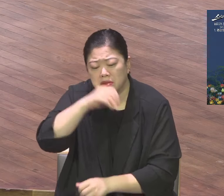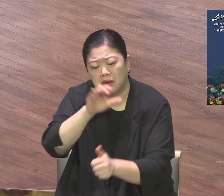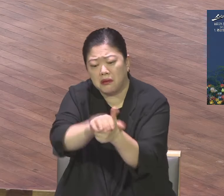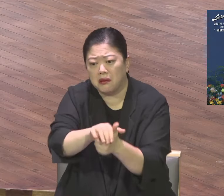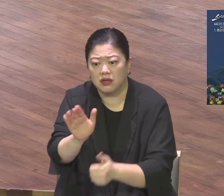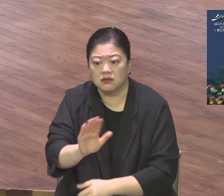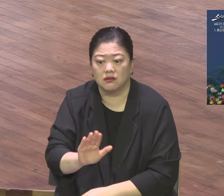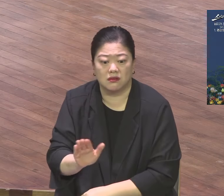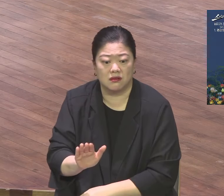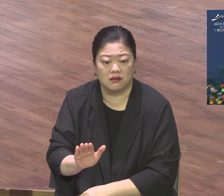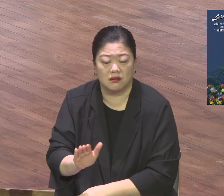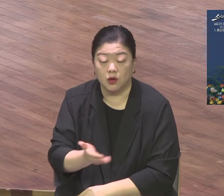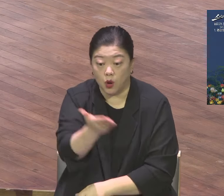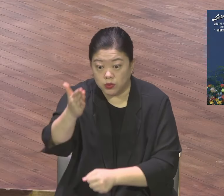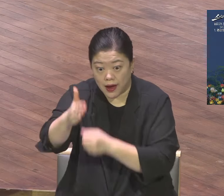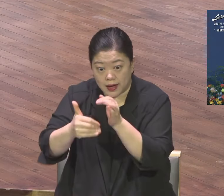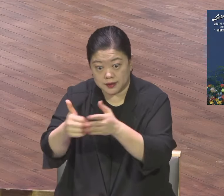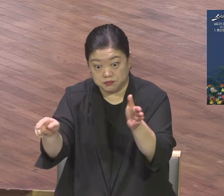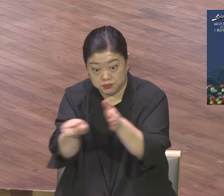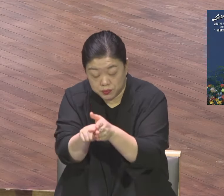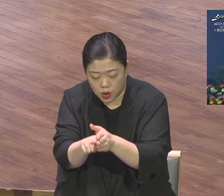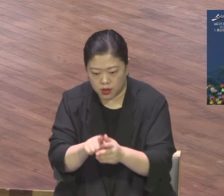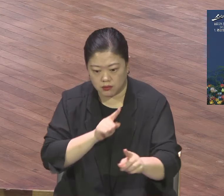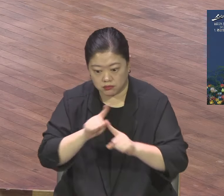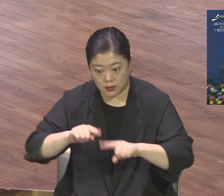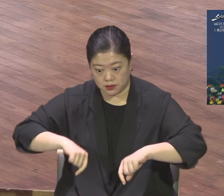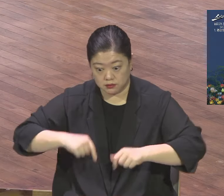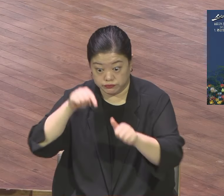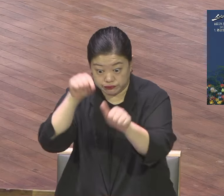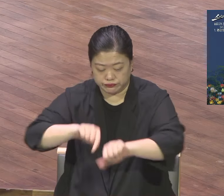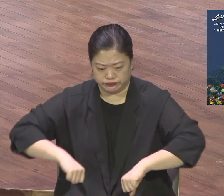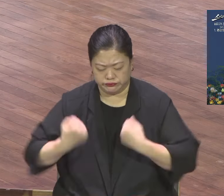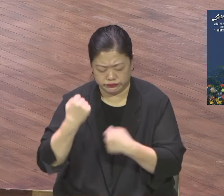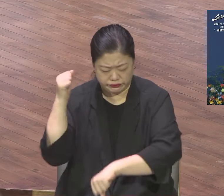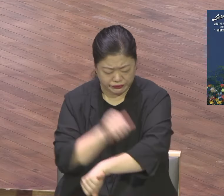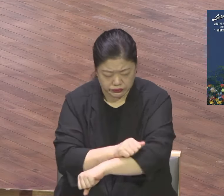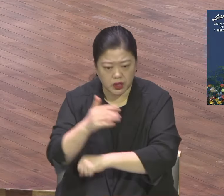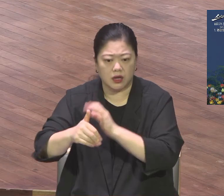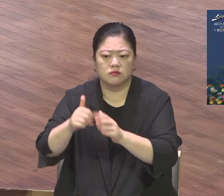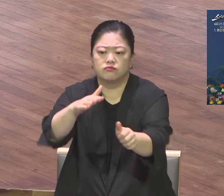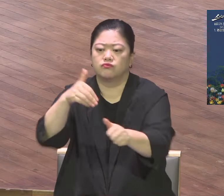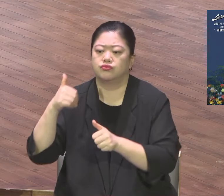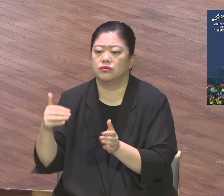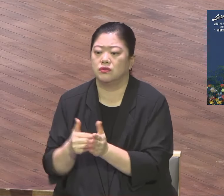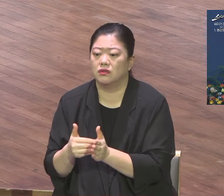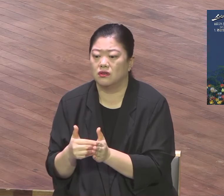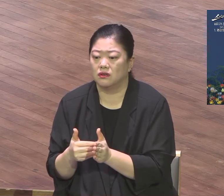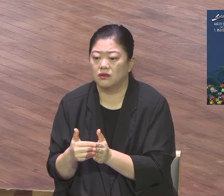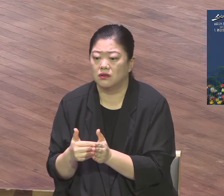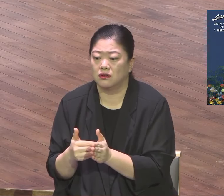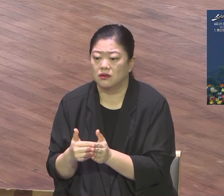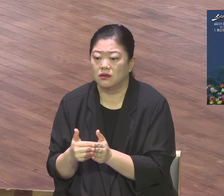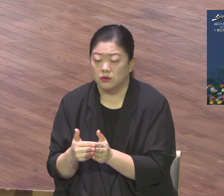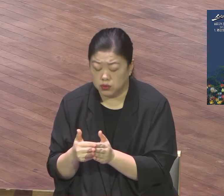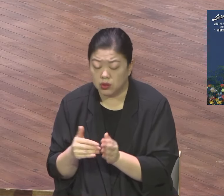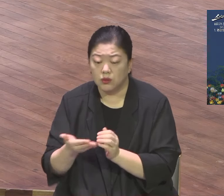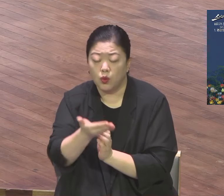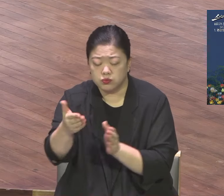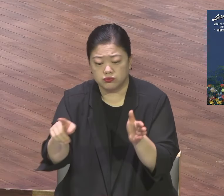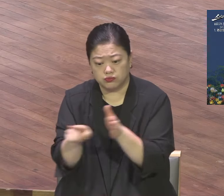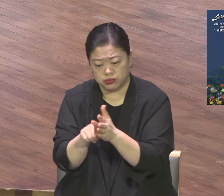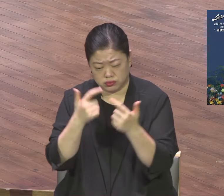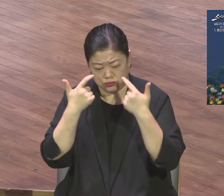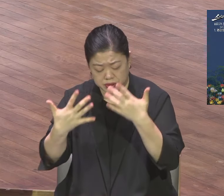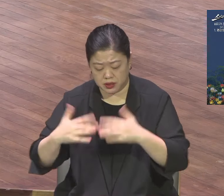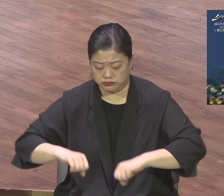하나님을 의지하고 말씀 잡고 말씀에 견고하게 쓴 반석 같은 믿음, 확감 믿음, 이런